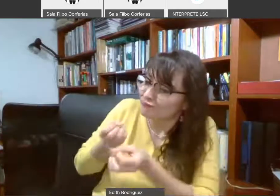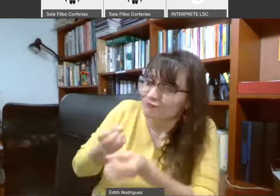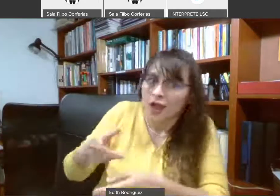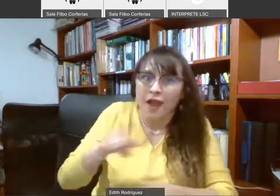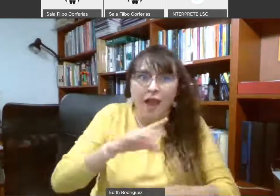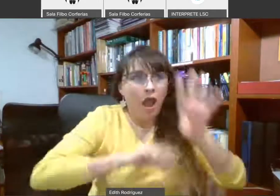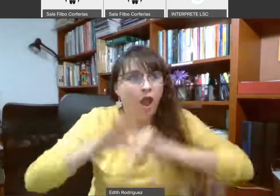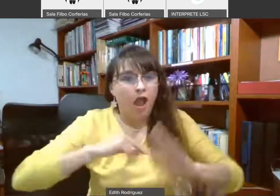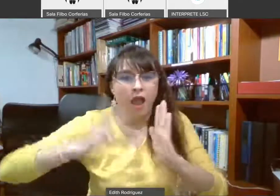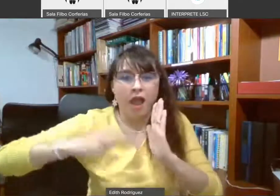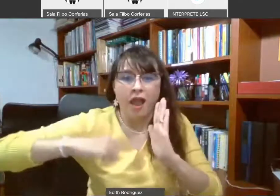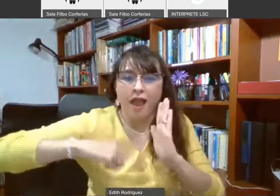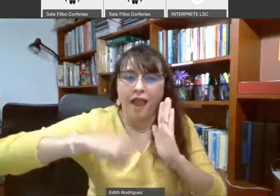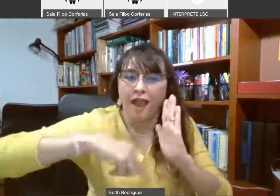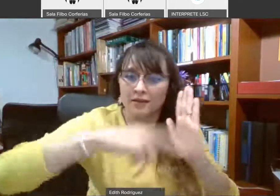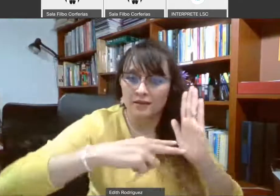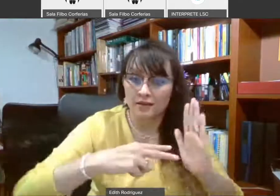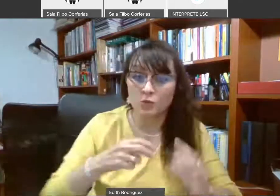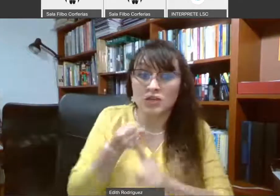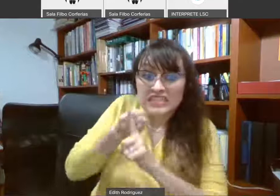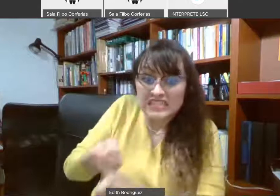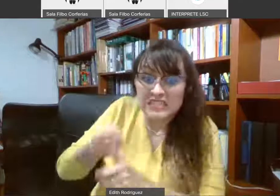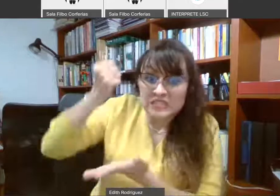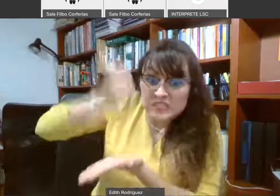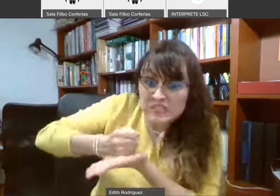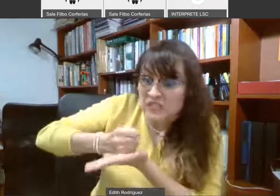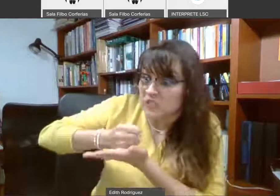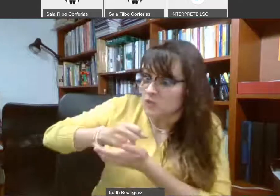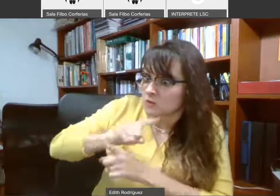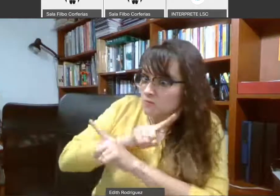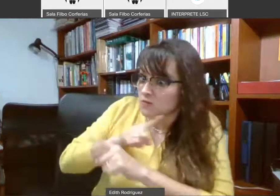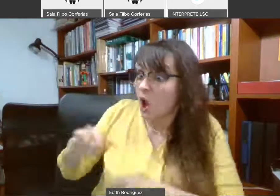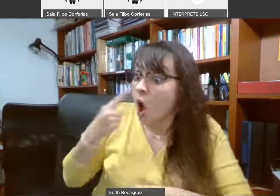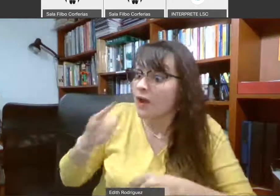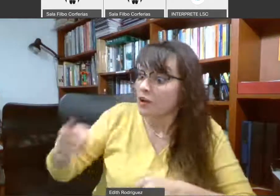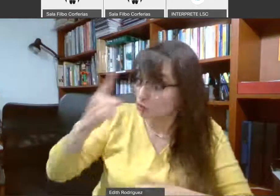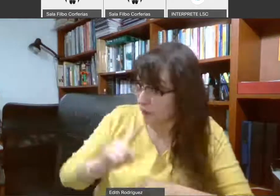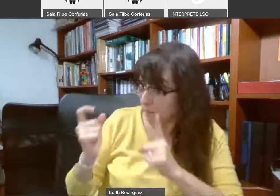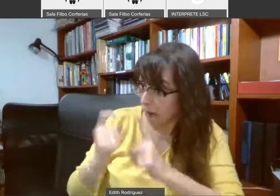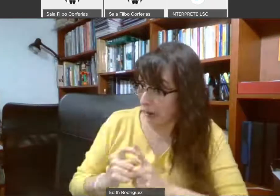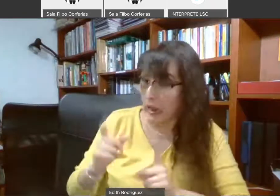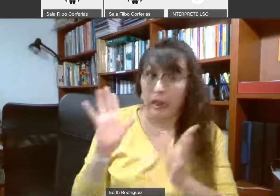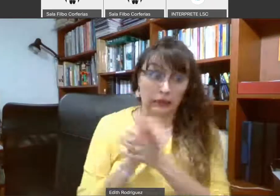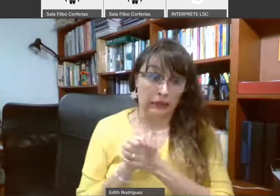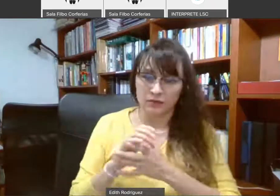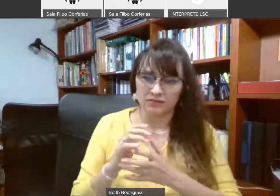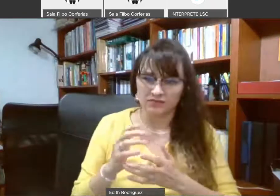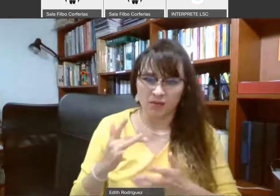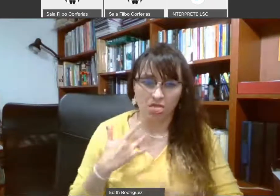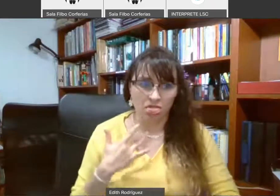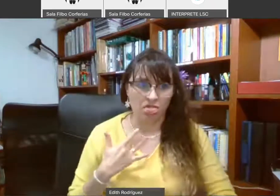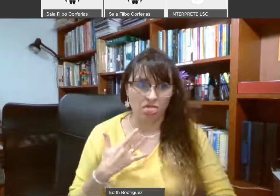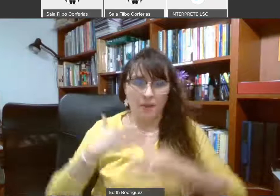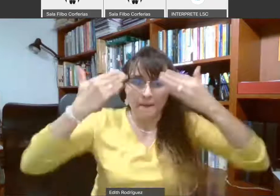se dé con el tiempo, que se dé amor, que se dé todo para que este niño, por iniciativa propia,